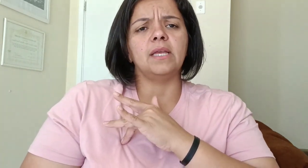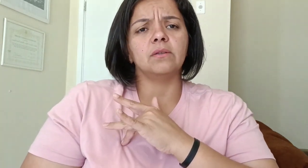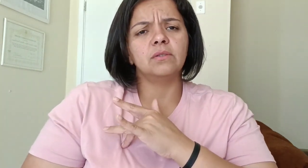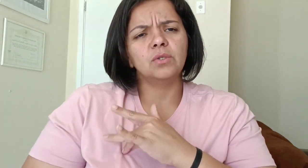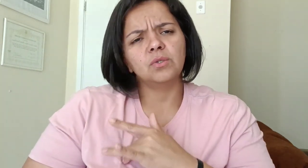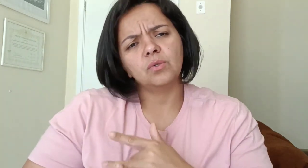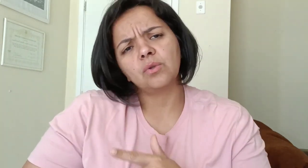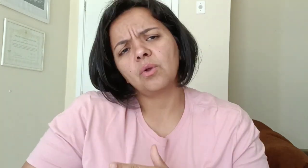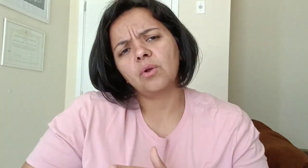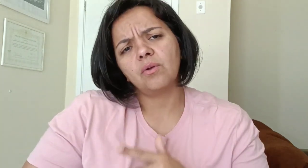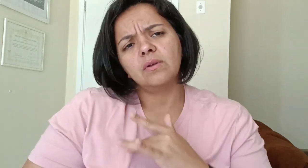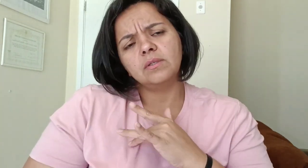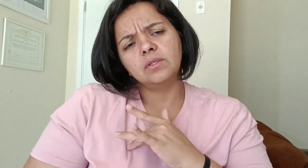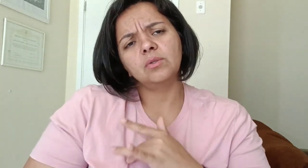movimento.